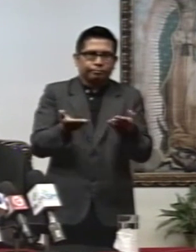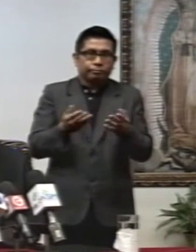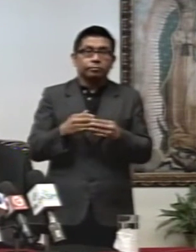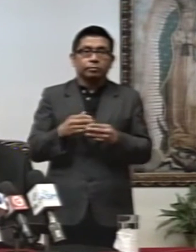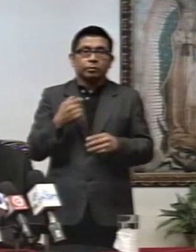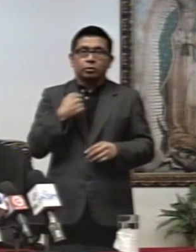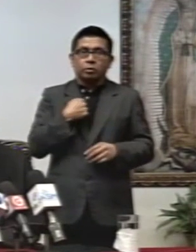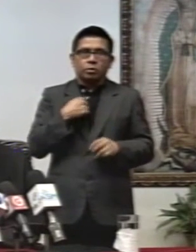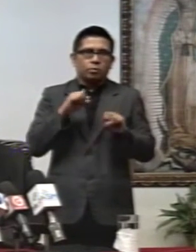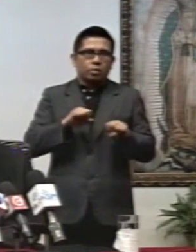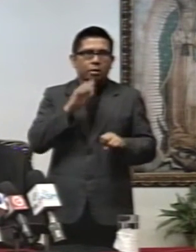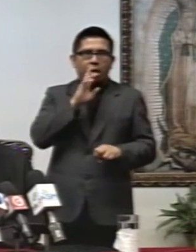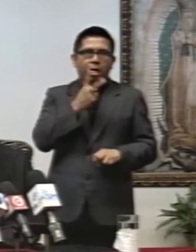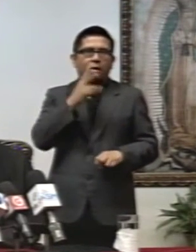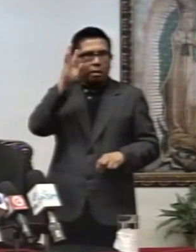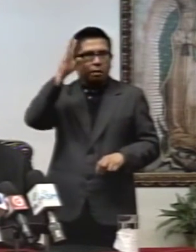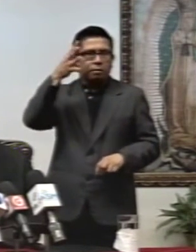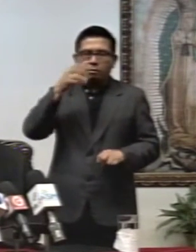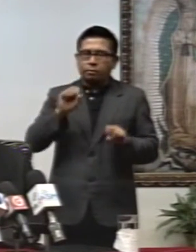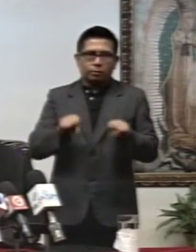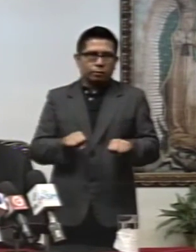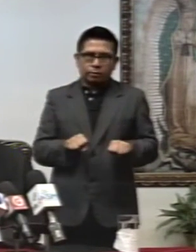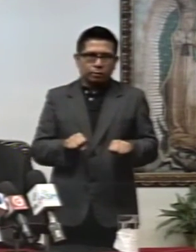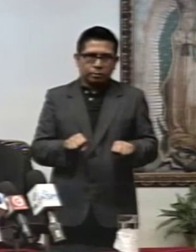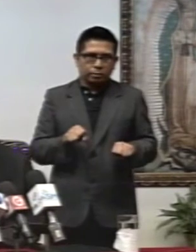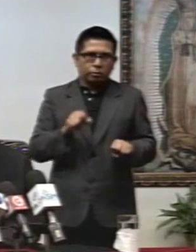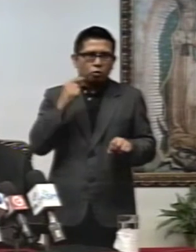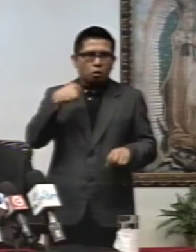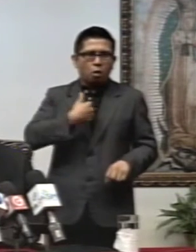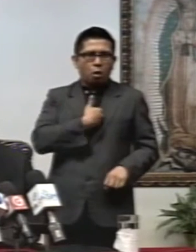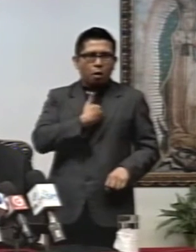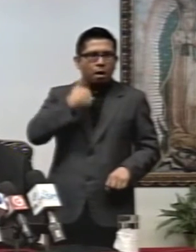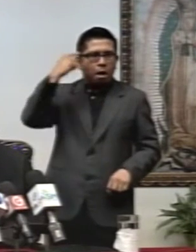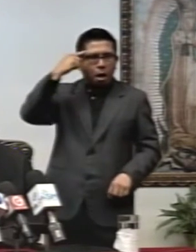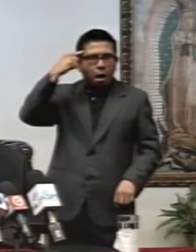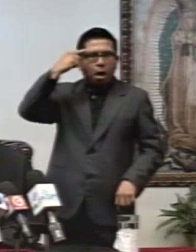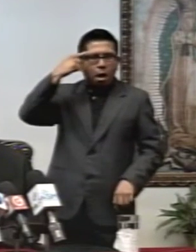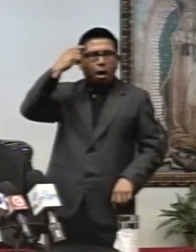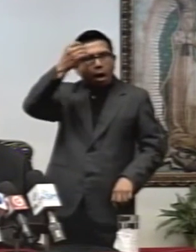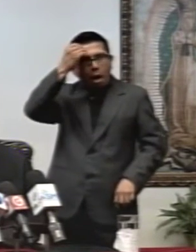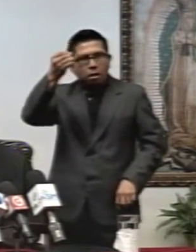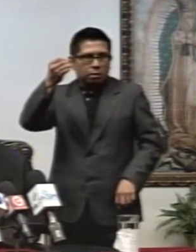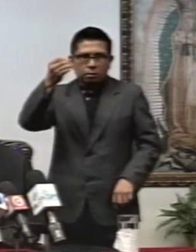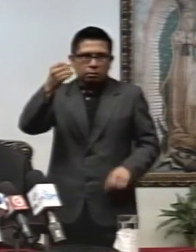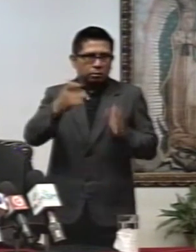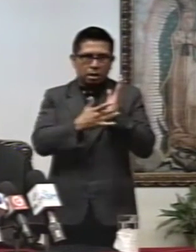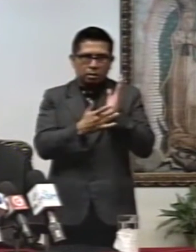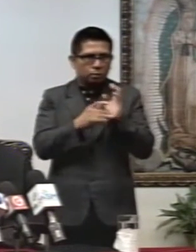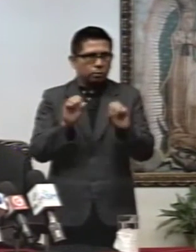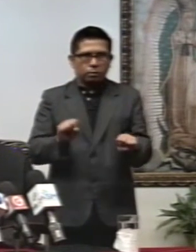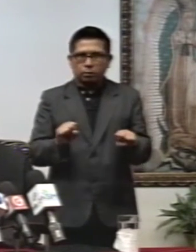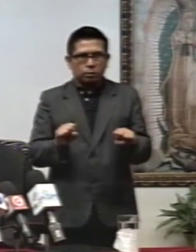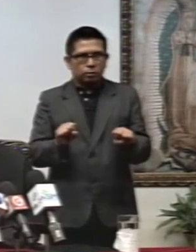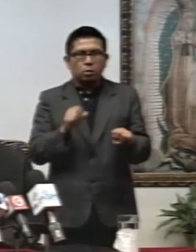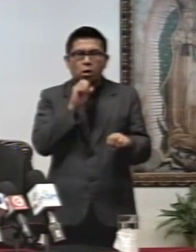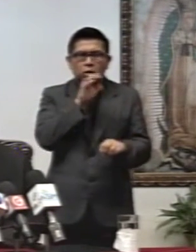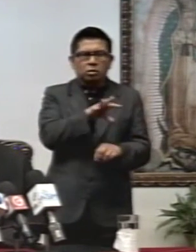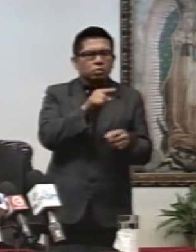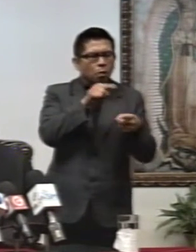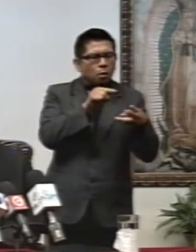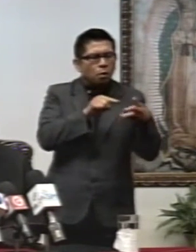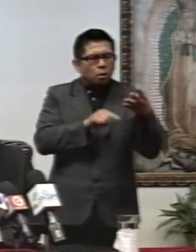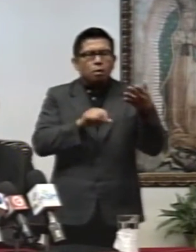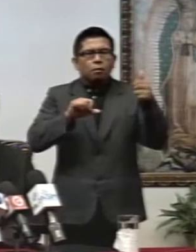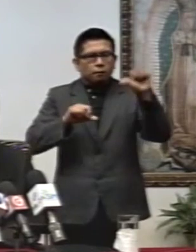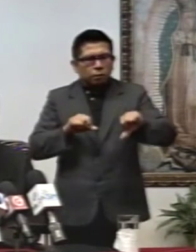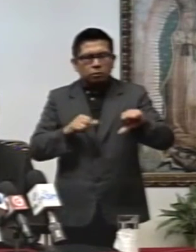a mi responsabilidad haciendo un análisis técnico y diciendo en qué ha fallado esta medida,